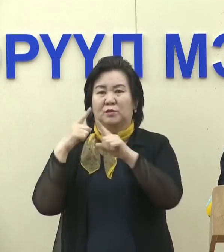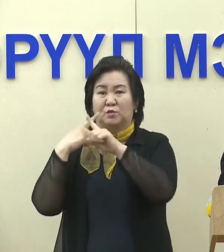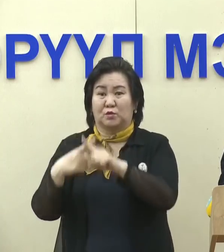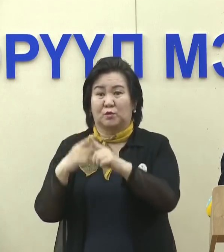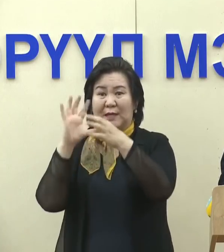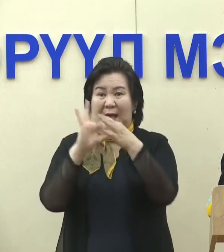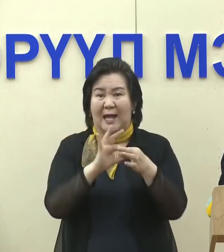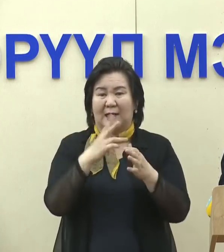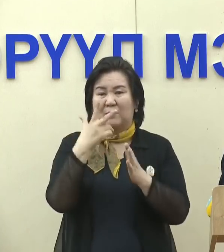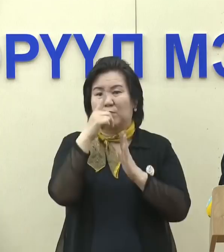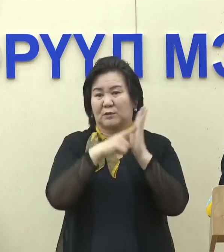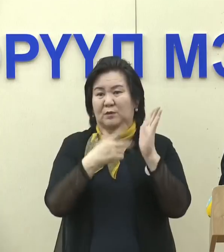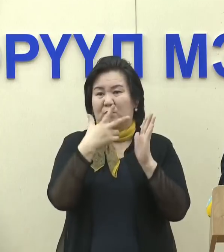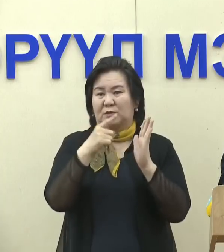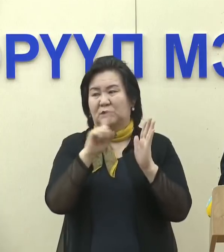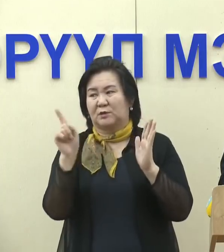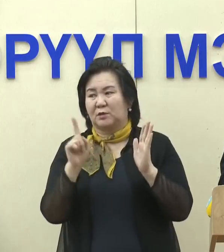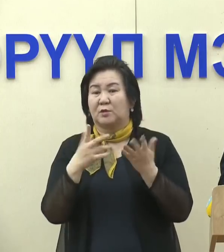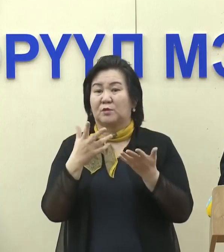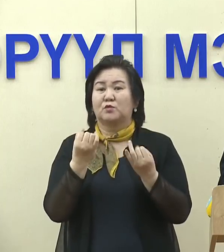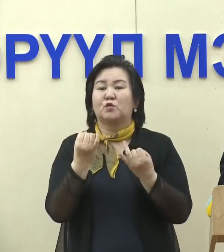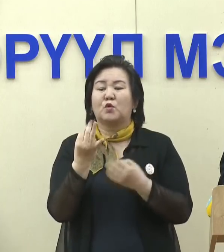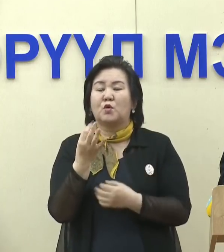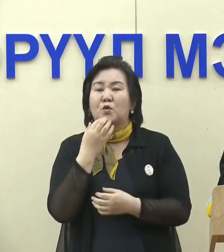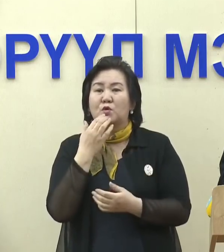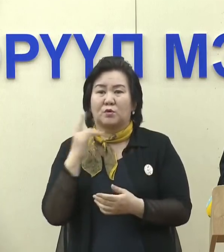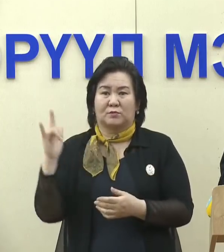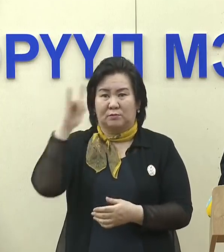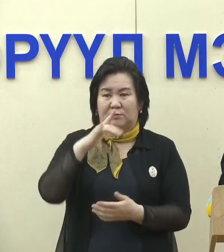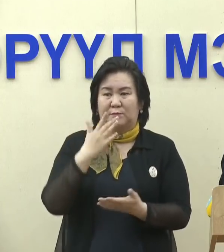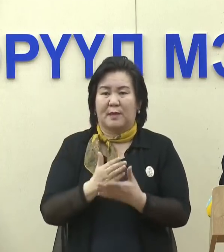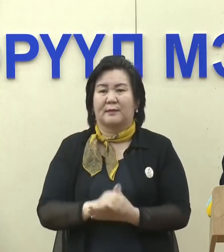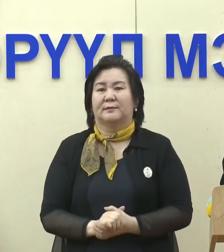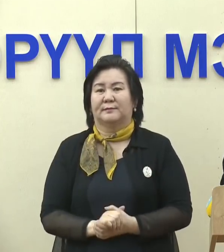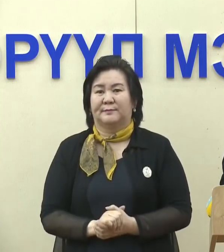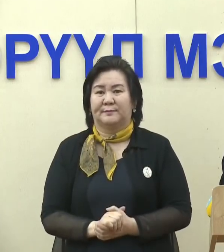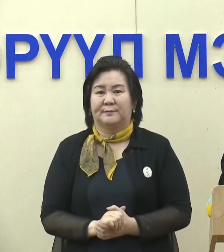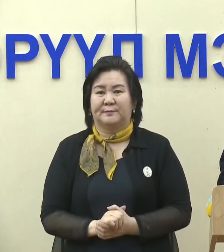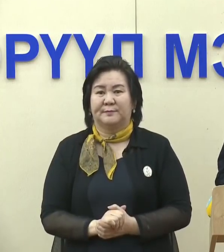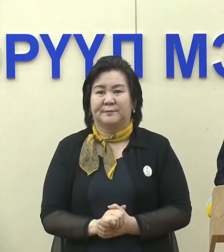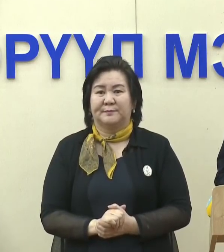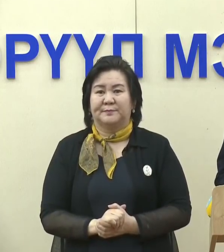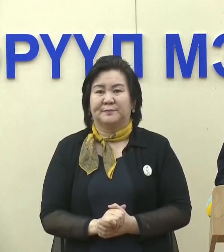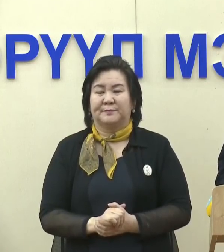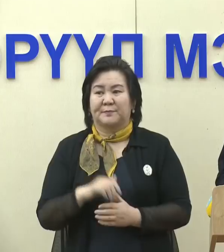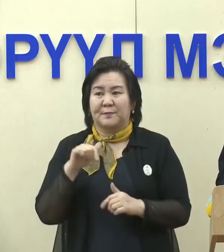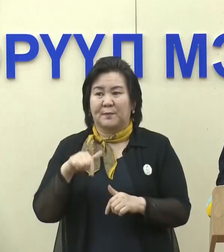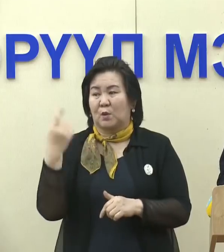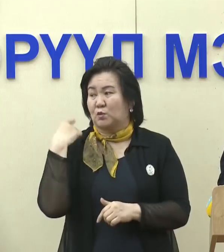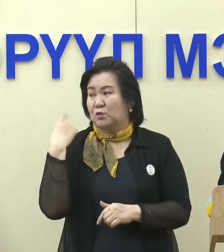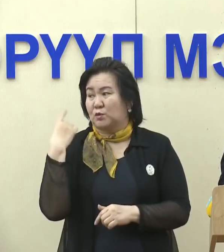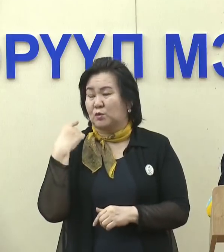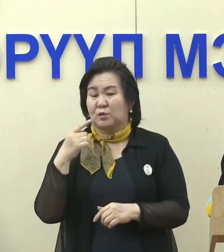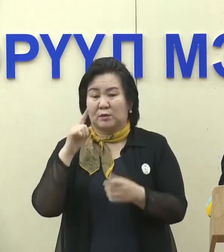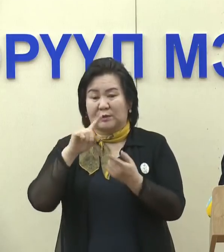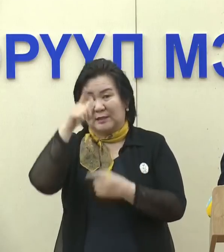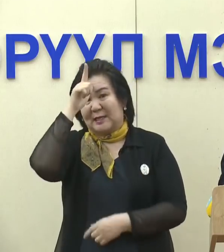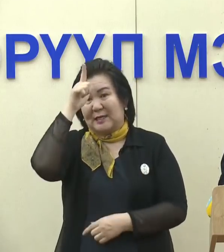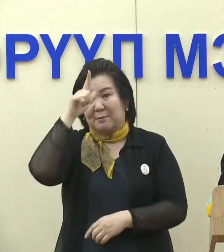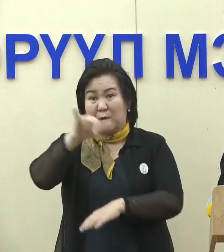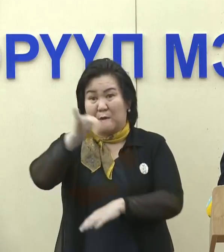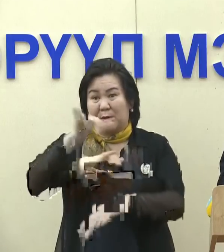3-р сарын 31-нээс хойш үндсэндээ маш цөөн тооны нислэг үүлдэнэ гэдгийг мэдгдсэн байна. За өчигдөр холбооны бүгд